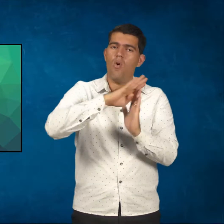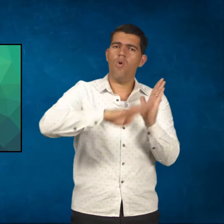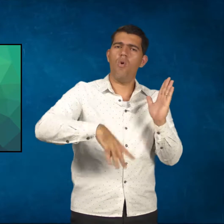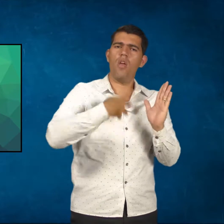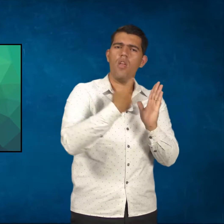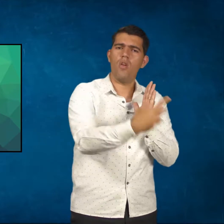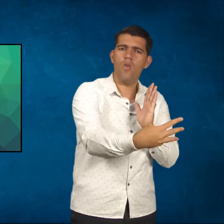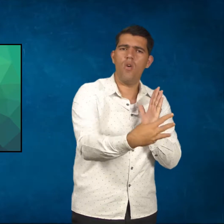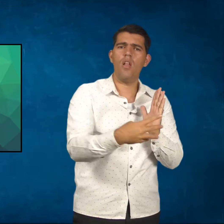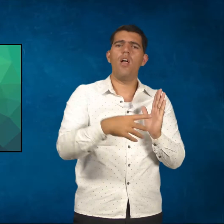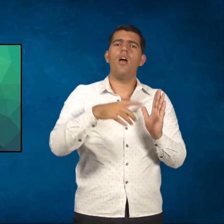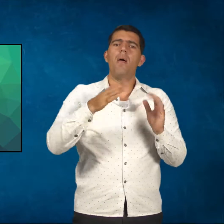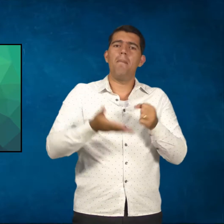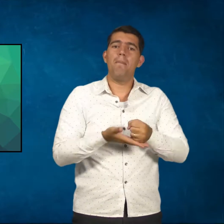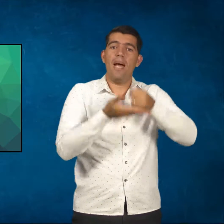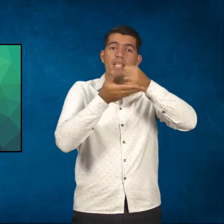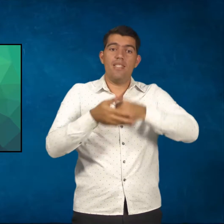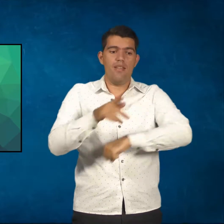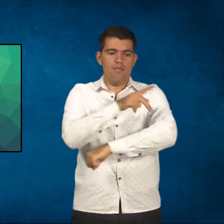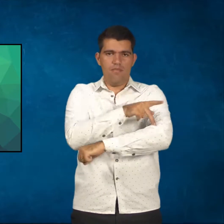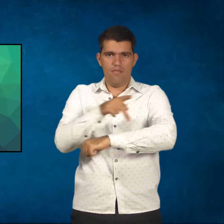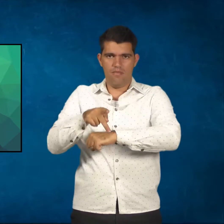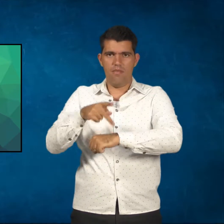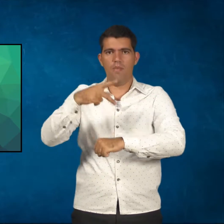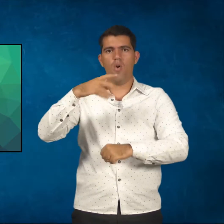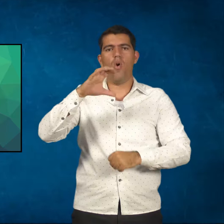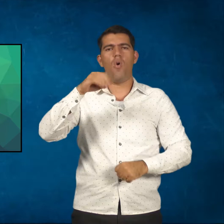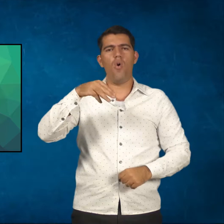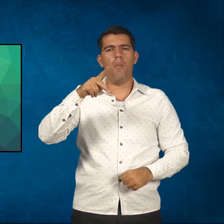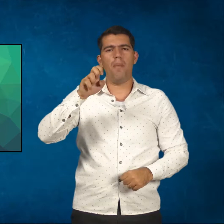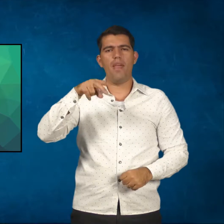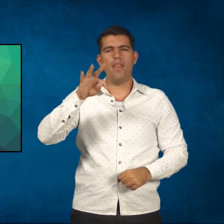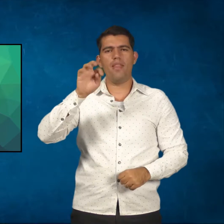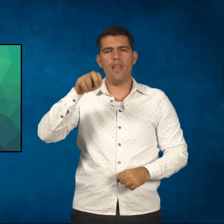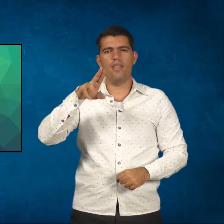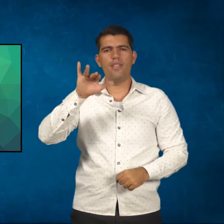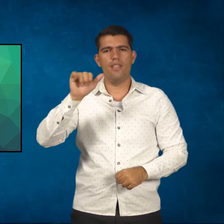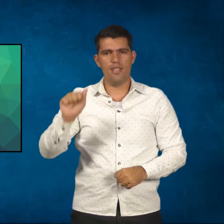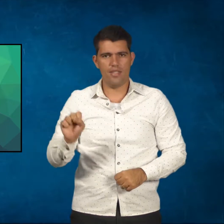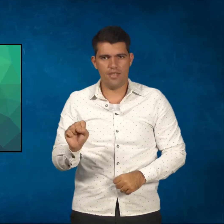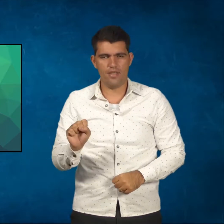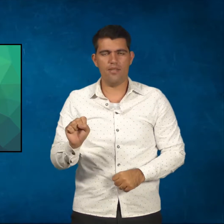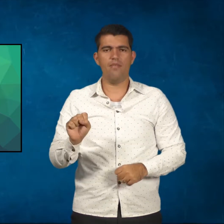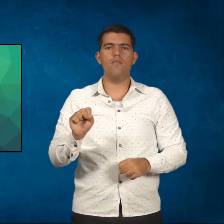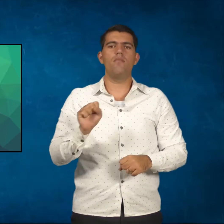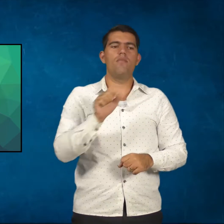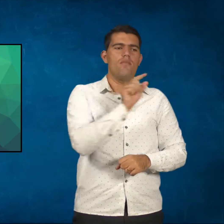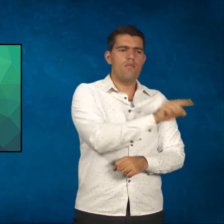curricular baseada na pedagogia de competências. A conjugação desses